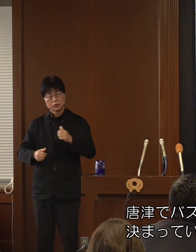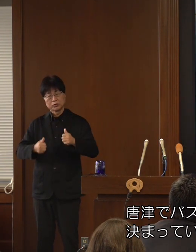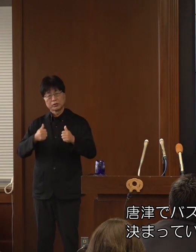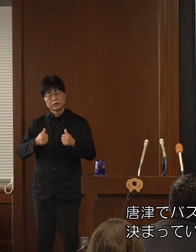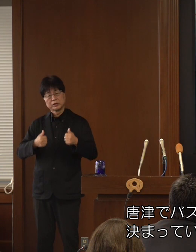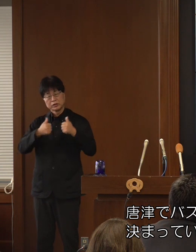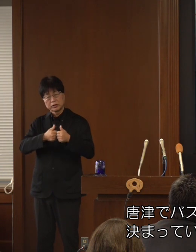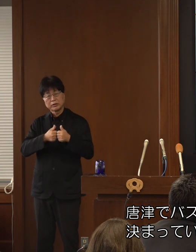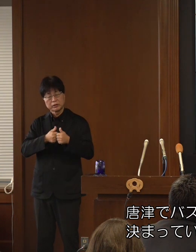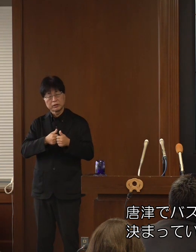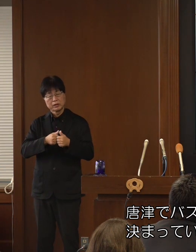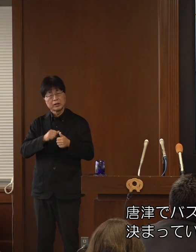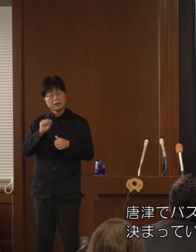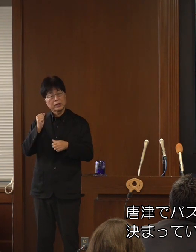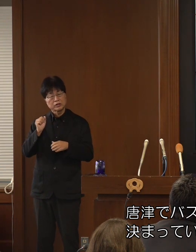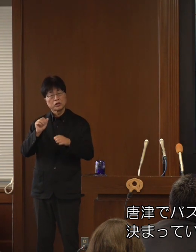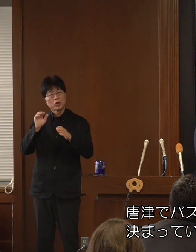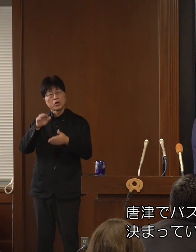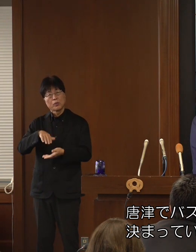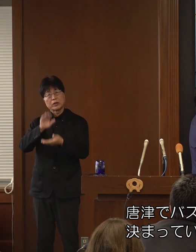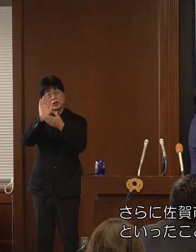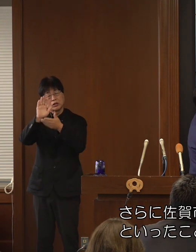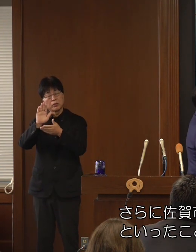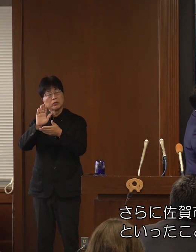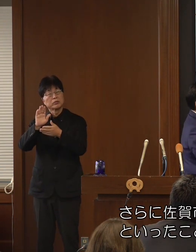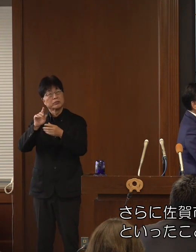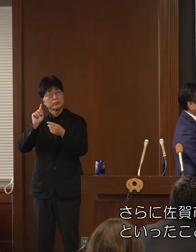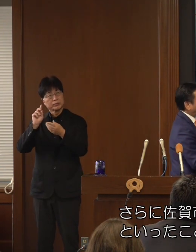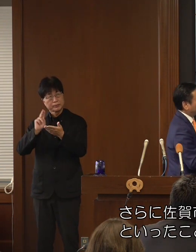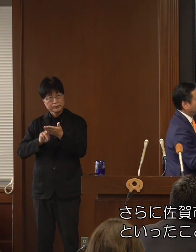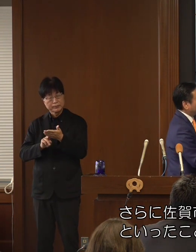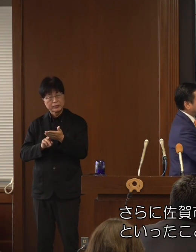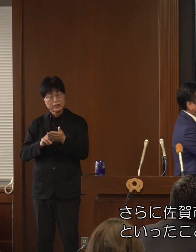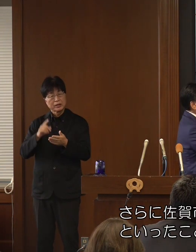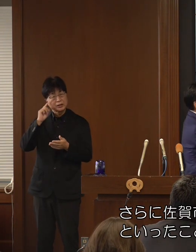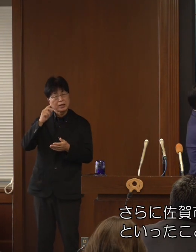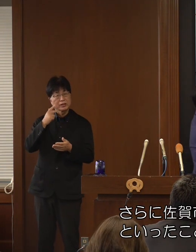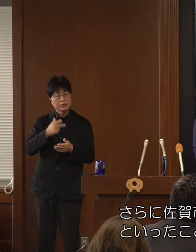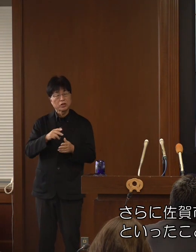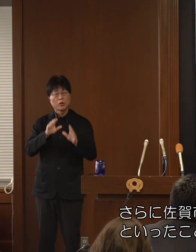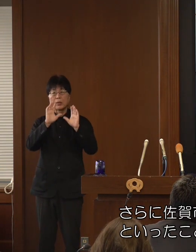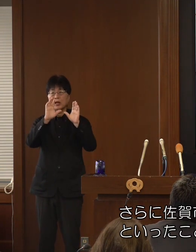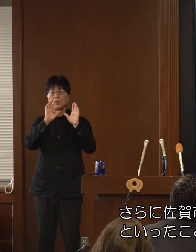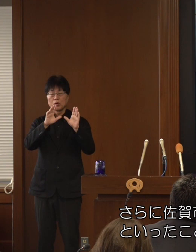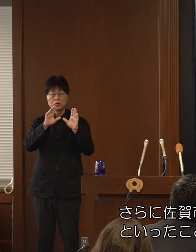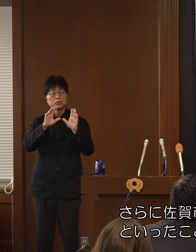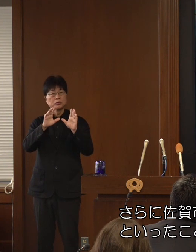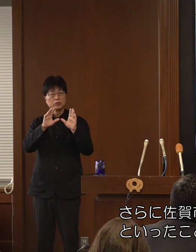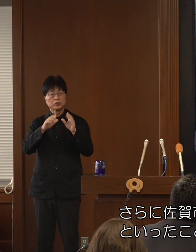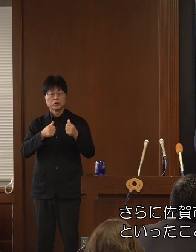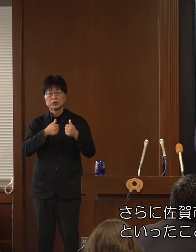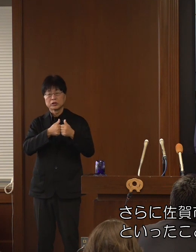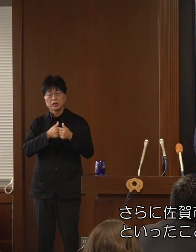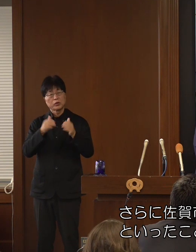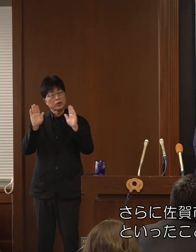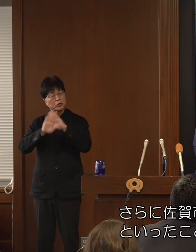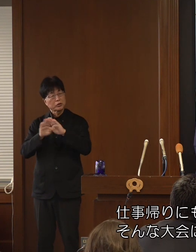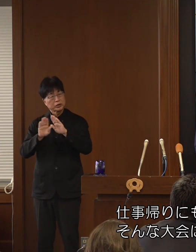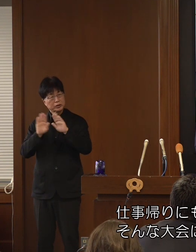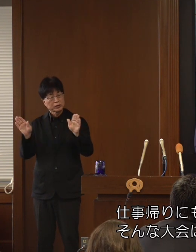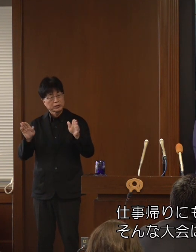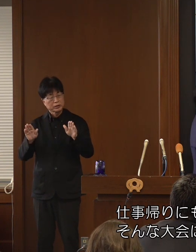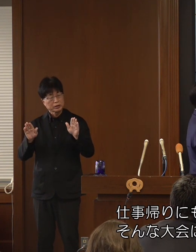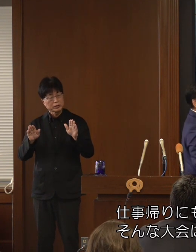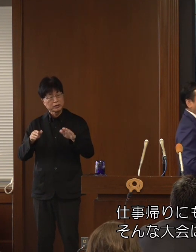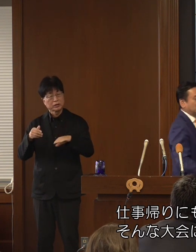ラスでバスケットボールというのは決まっていたんですけれども、さらに佐賀市のバレーボール青年女子といったことについてもやって、仕